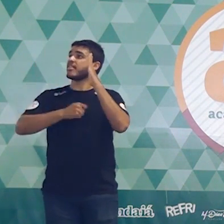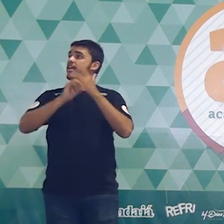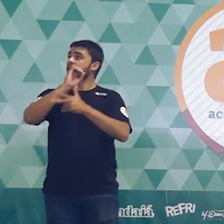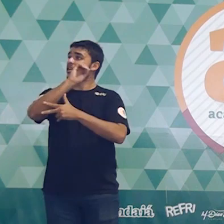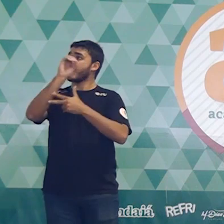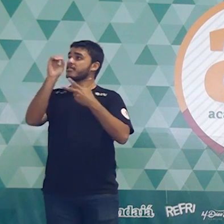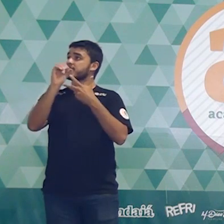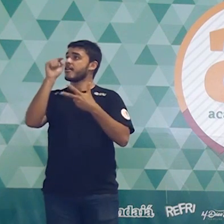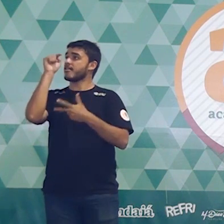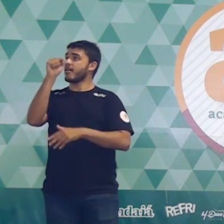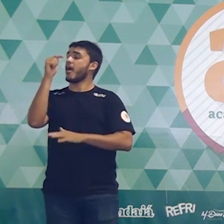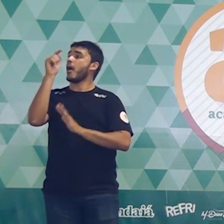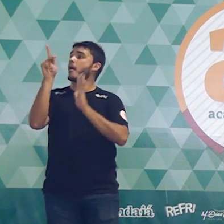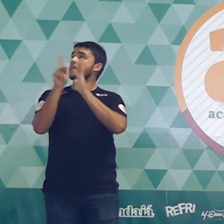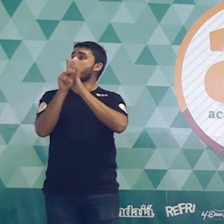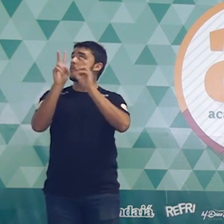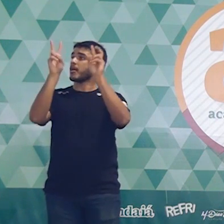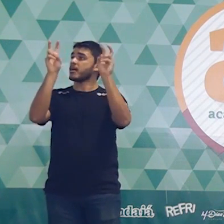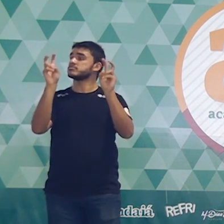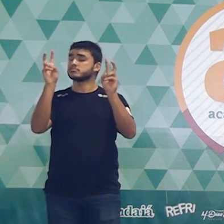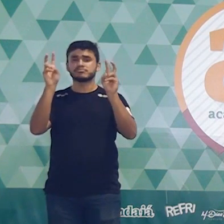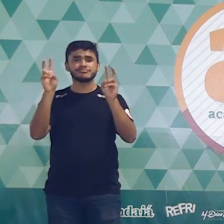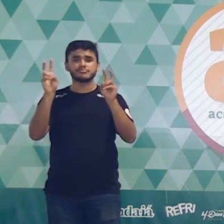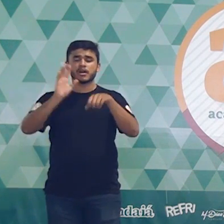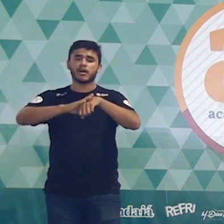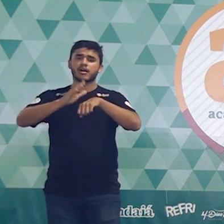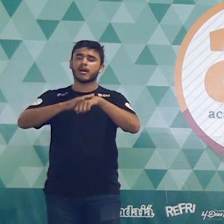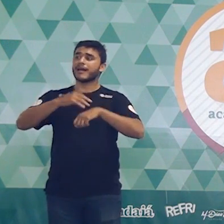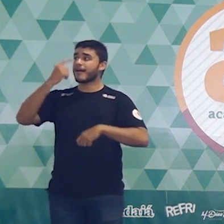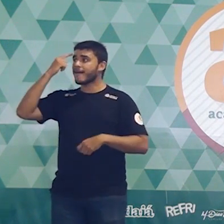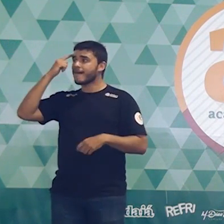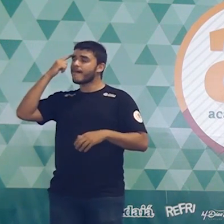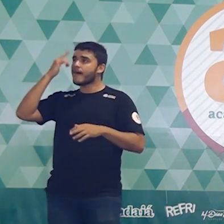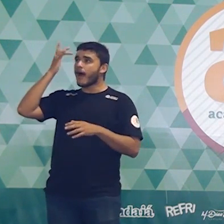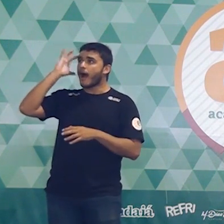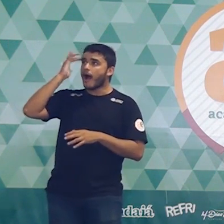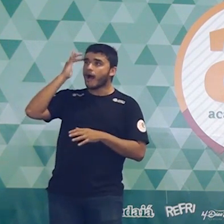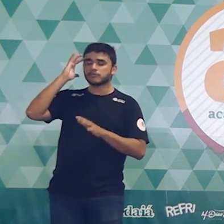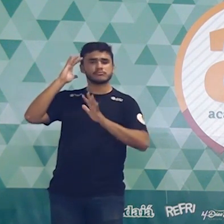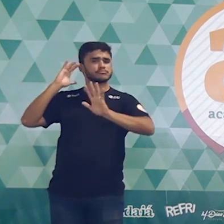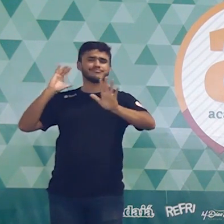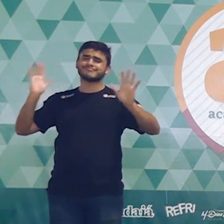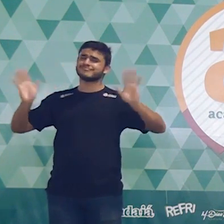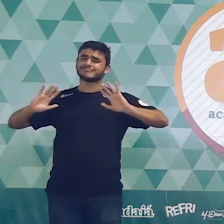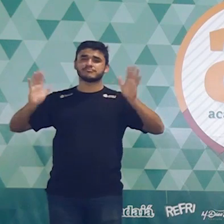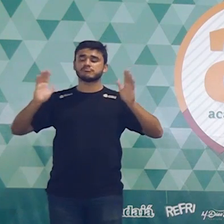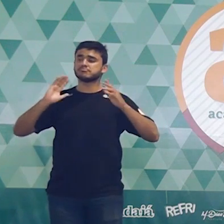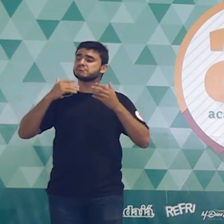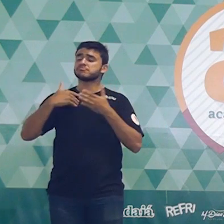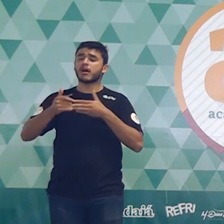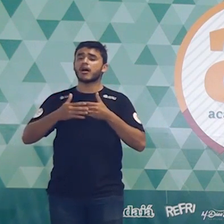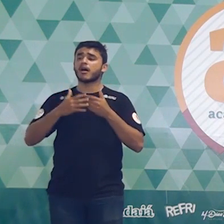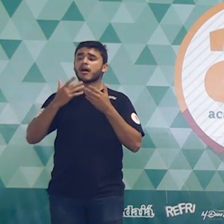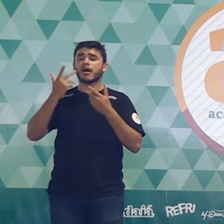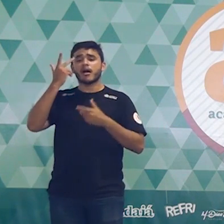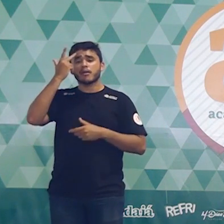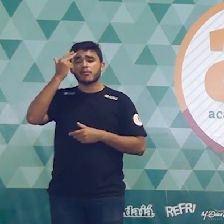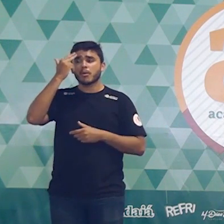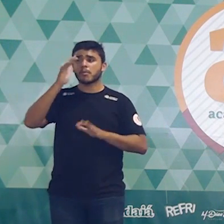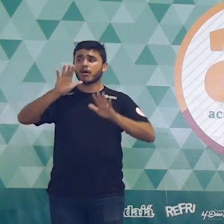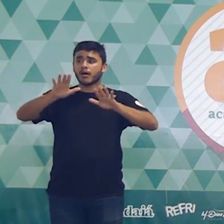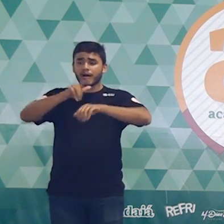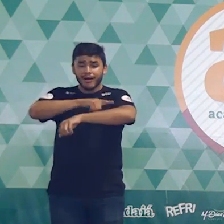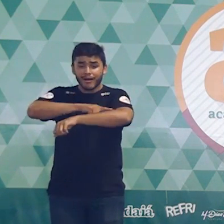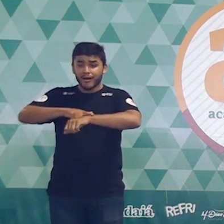qual é o tema que vai cair. Minha irmã, meu irmão, não interessa o tema que vai cair. O tema que cair vai